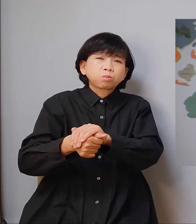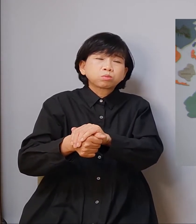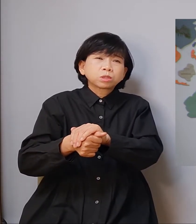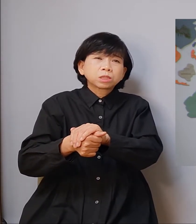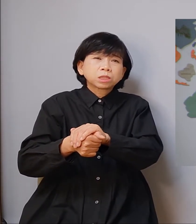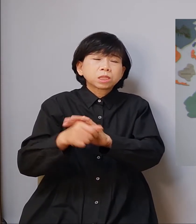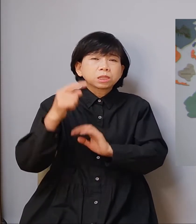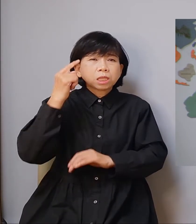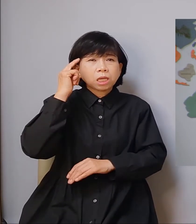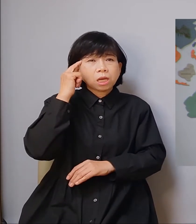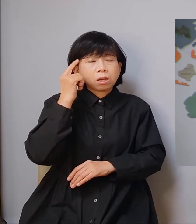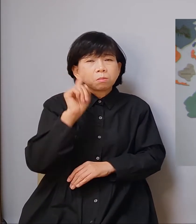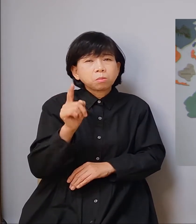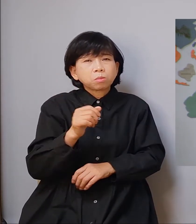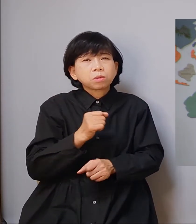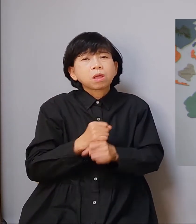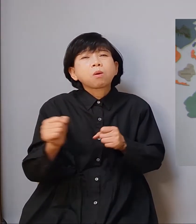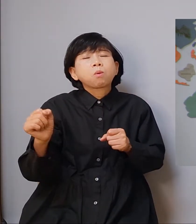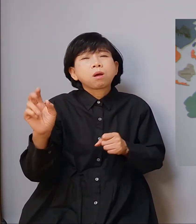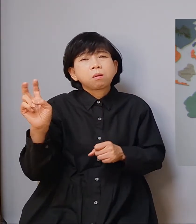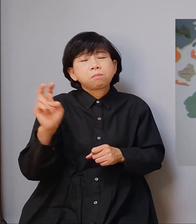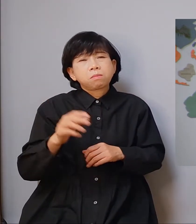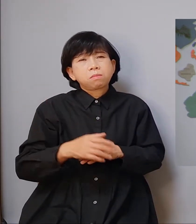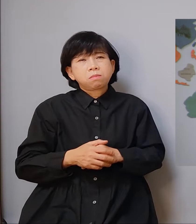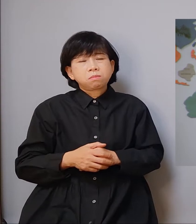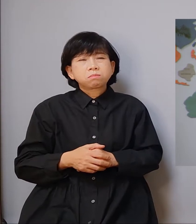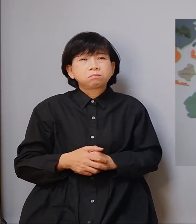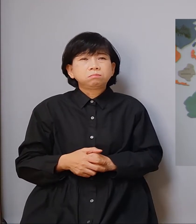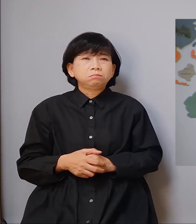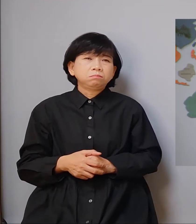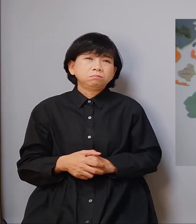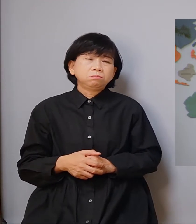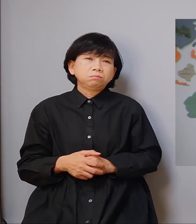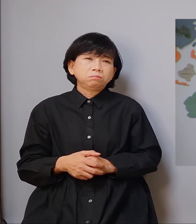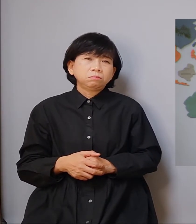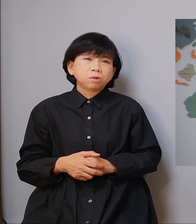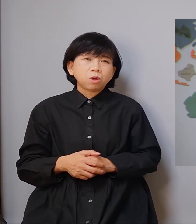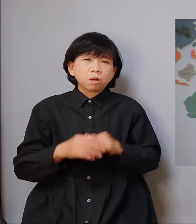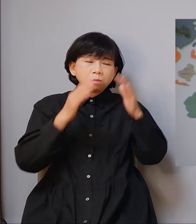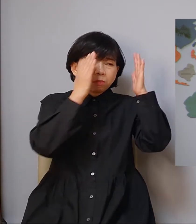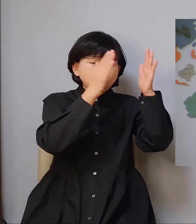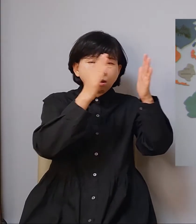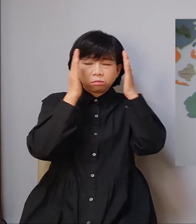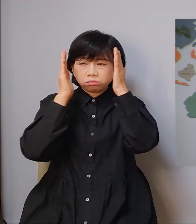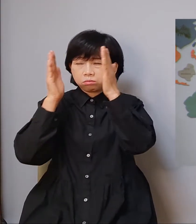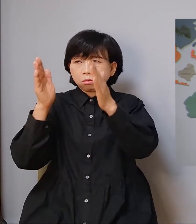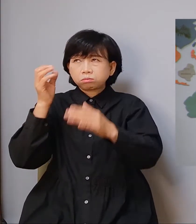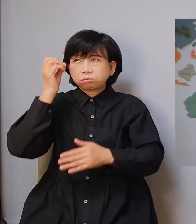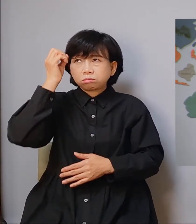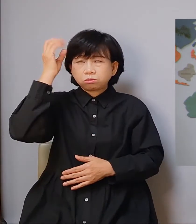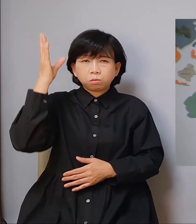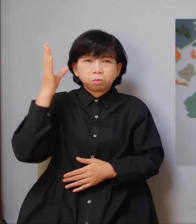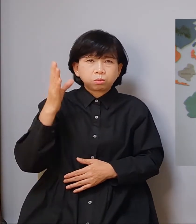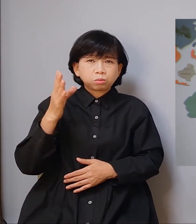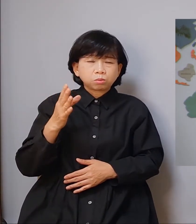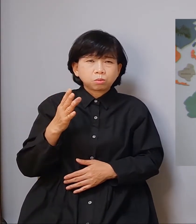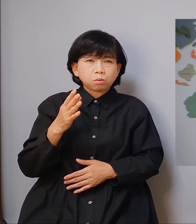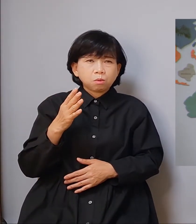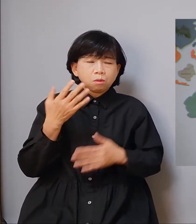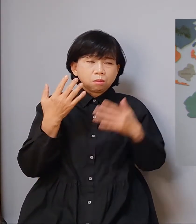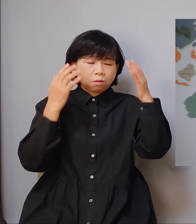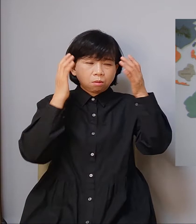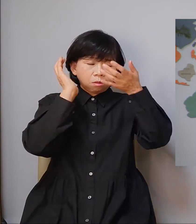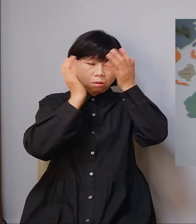동물이라면 너무 당황스럽지 않겠어요? 그렇죠? 방향 감각도 지금 없고 지금 이 해변 관리인들이